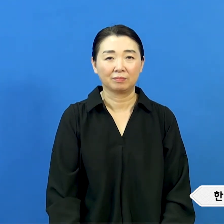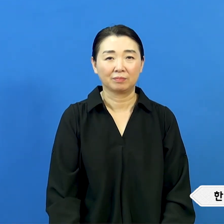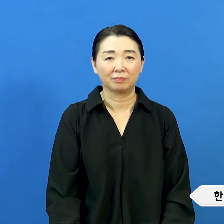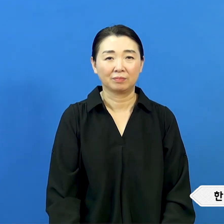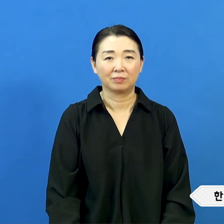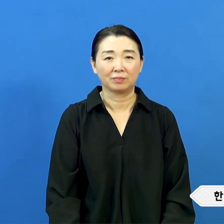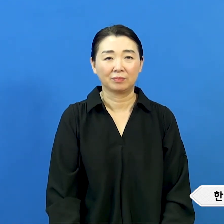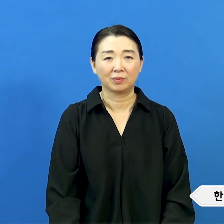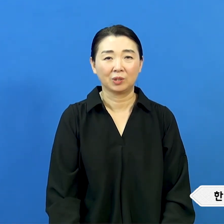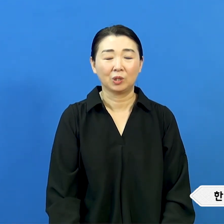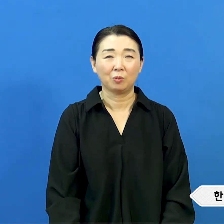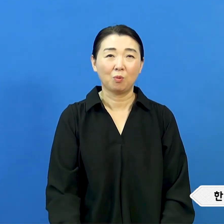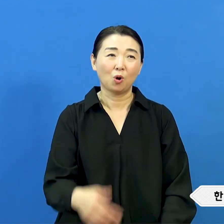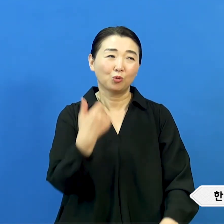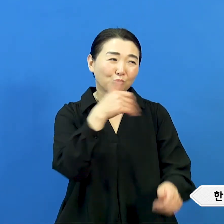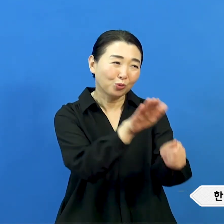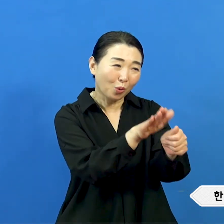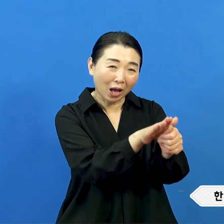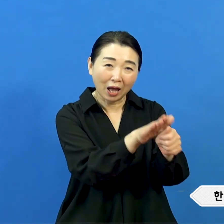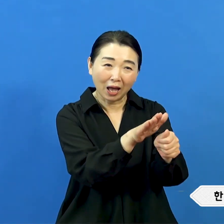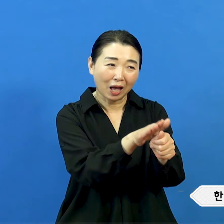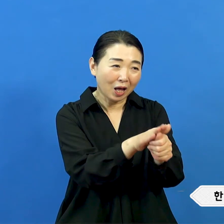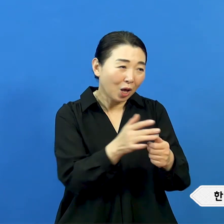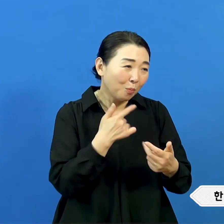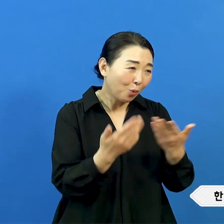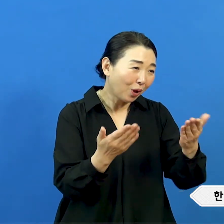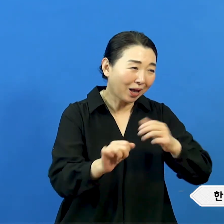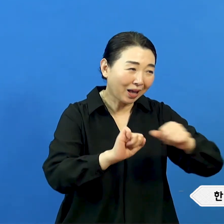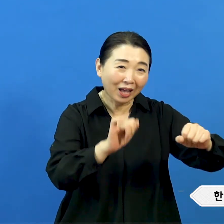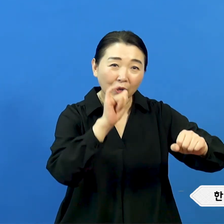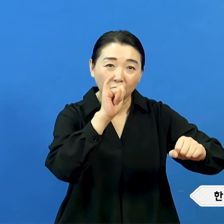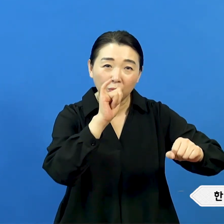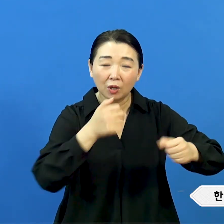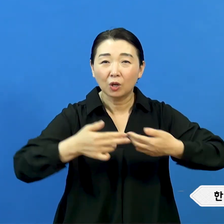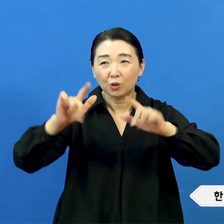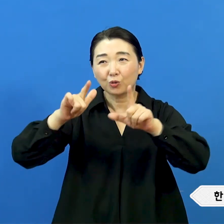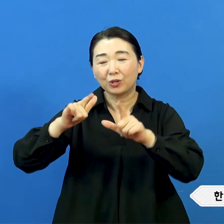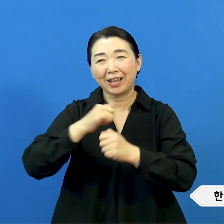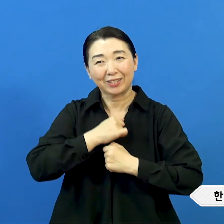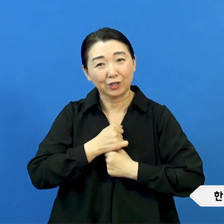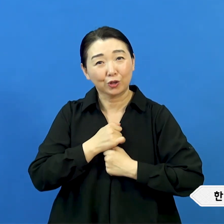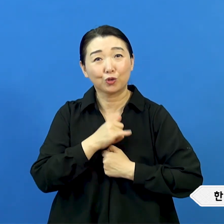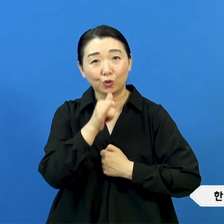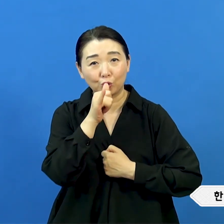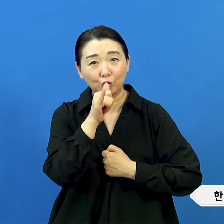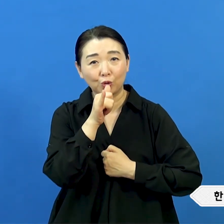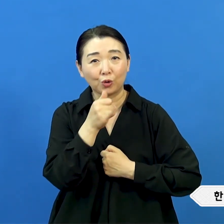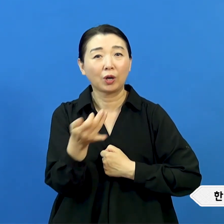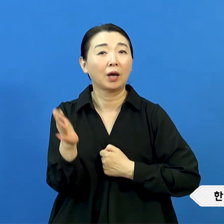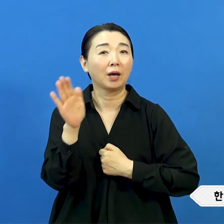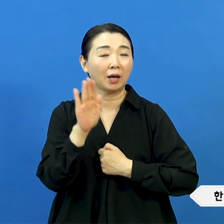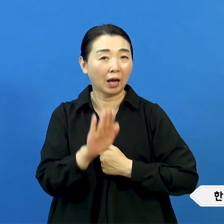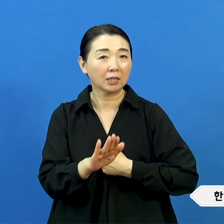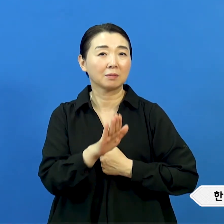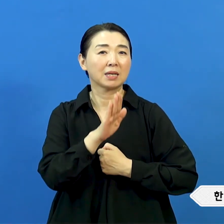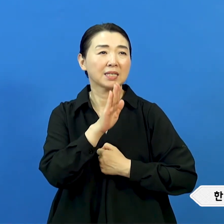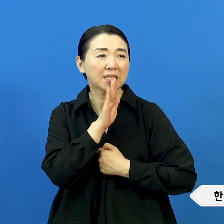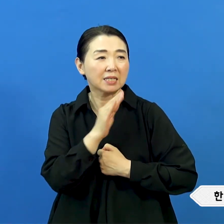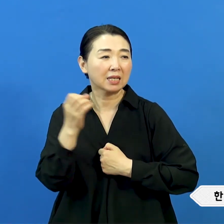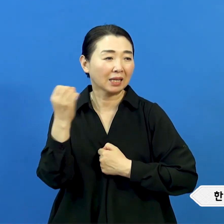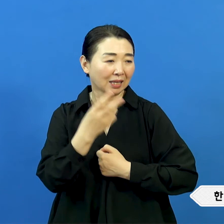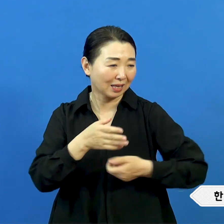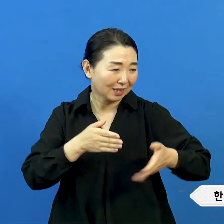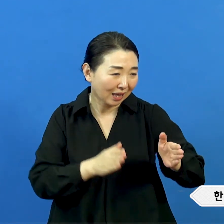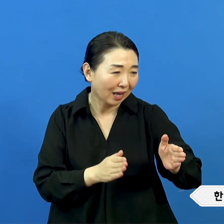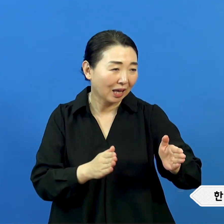연보도 하고 또 전도도 하고 봉사도 하고 주일 성수하고 다 했겠지요. 그래도 진짜로 중생한